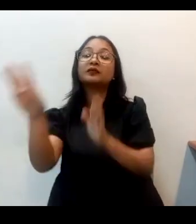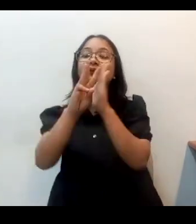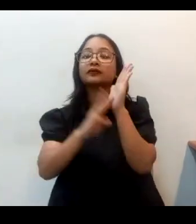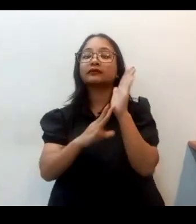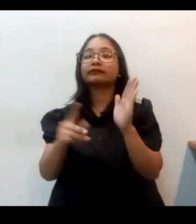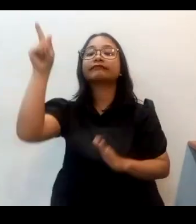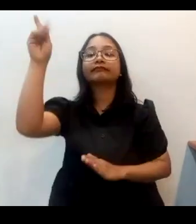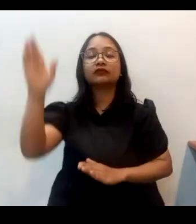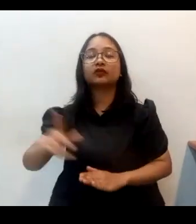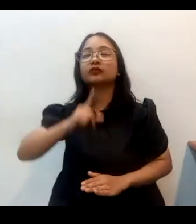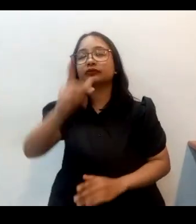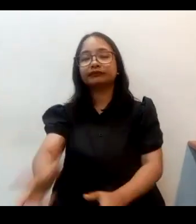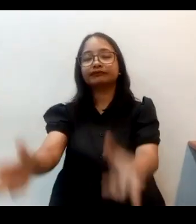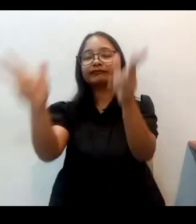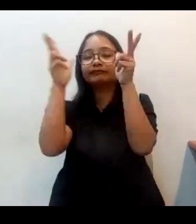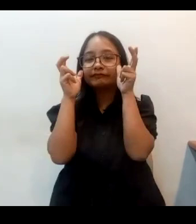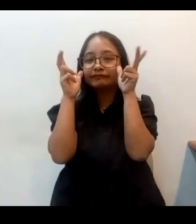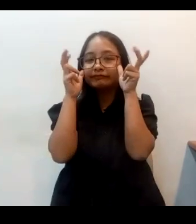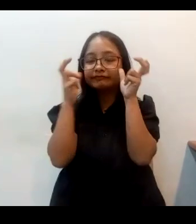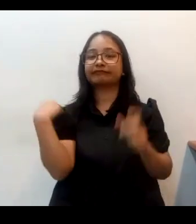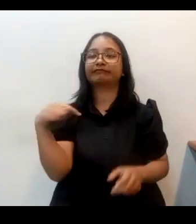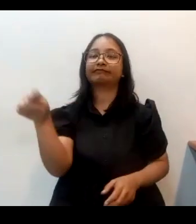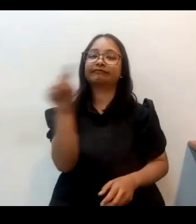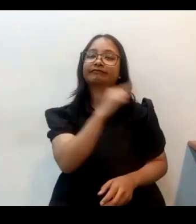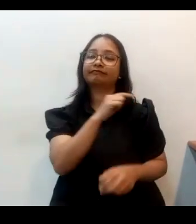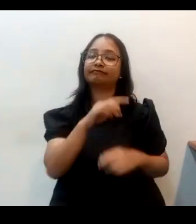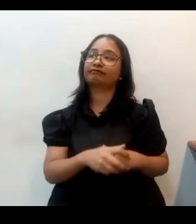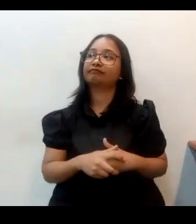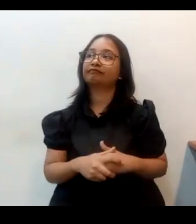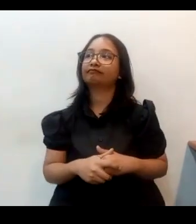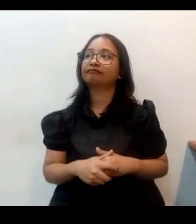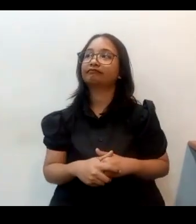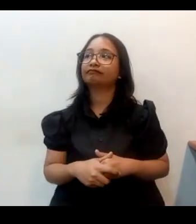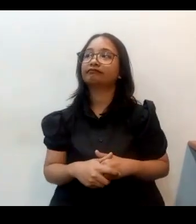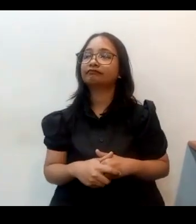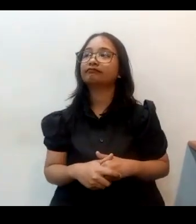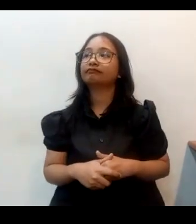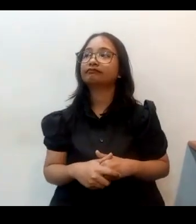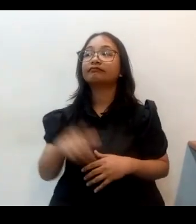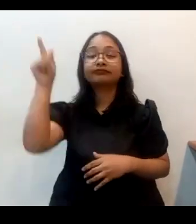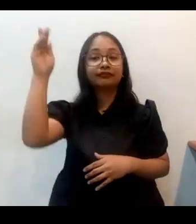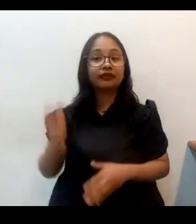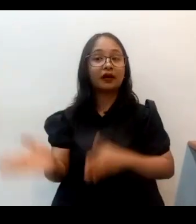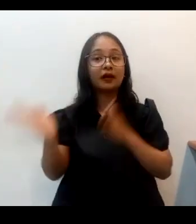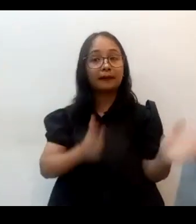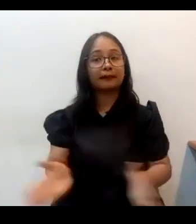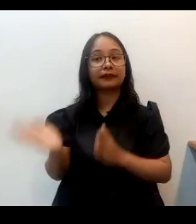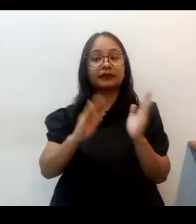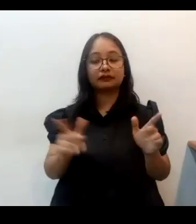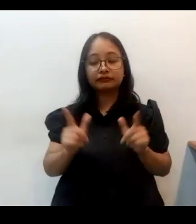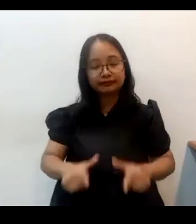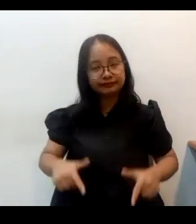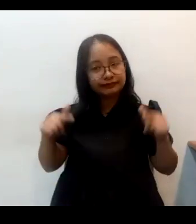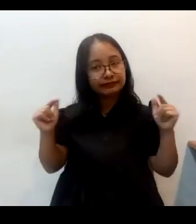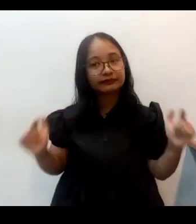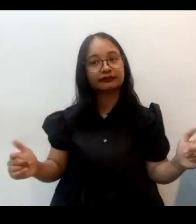sa panahon po na ito na kung tayo mananalangin, ayon sa kalooban po ng Diyos, dinidinig niya tayo. And God prepared the greater things than